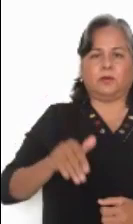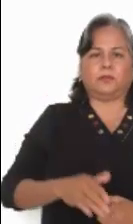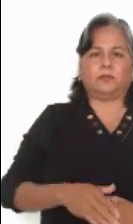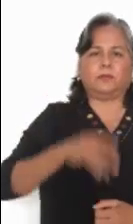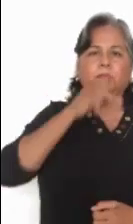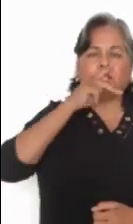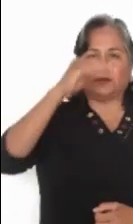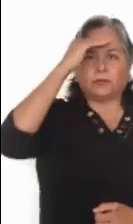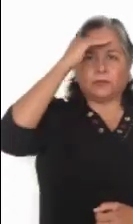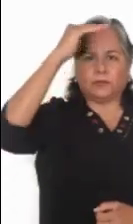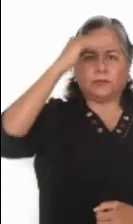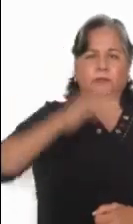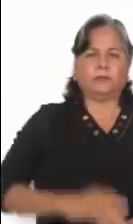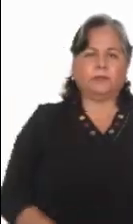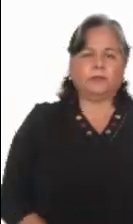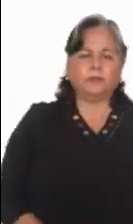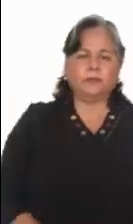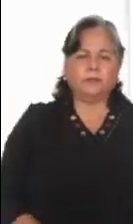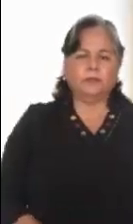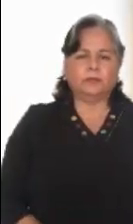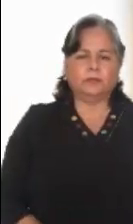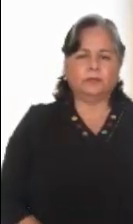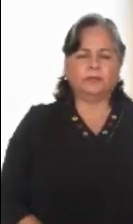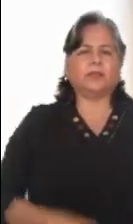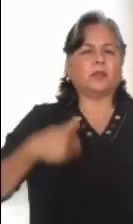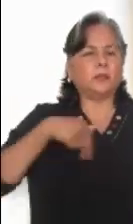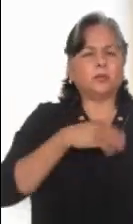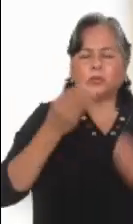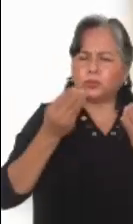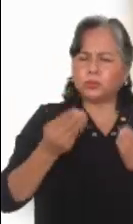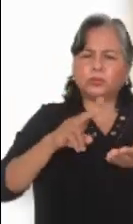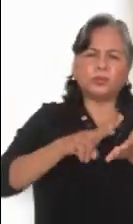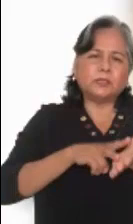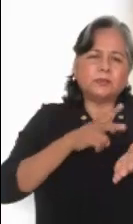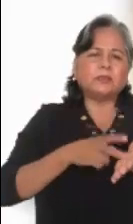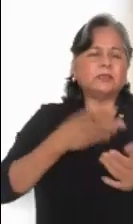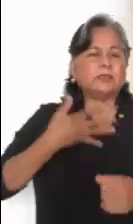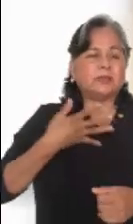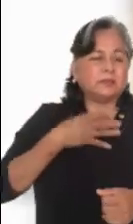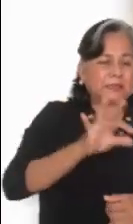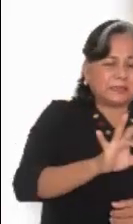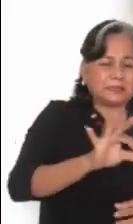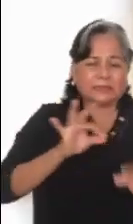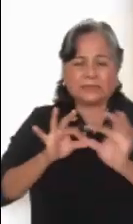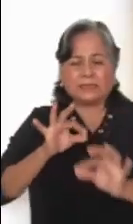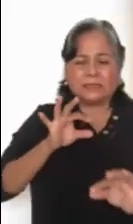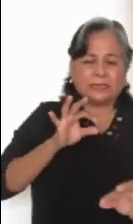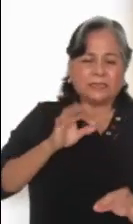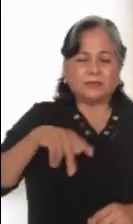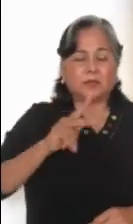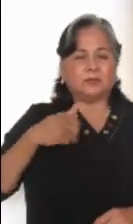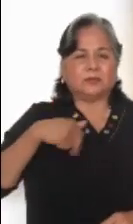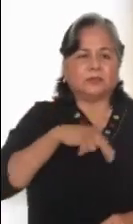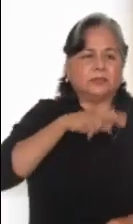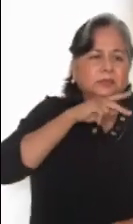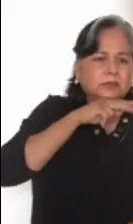del Señor. Nuestra vida tiene muchos momentos de elección que nos producen crisis, dudas y